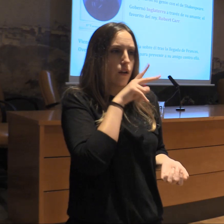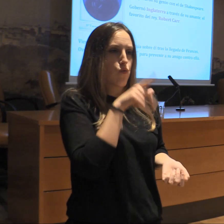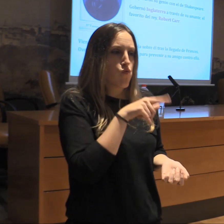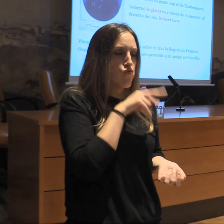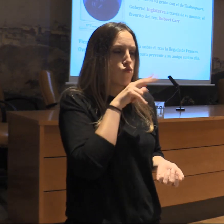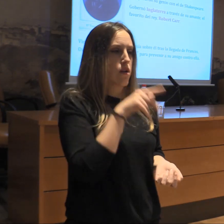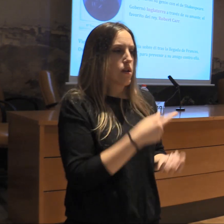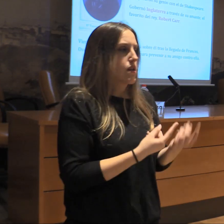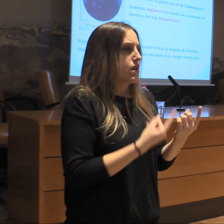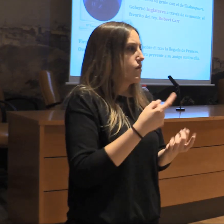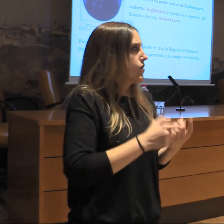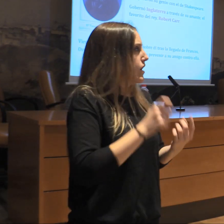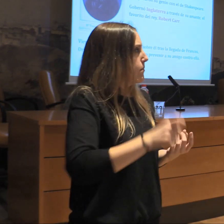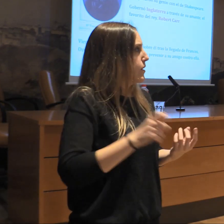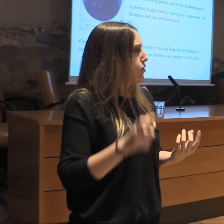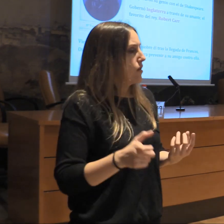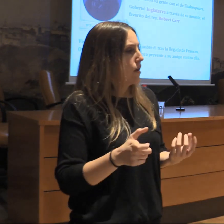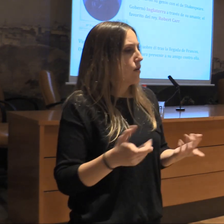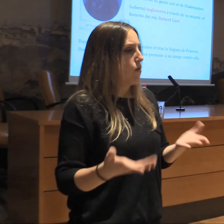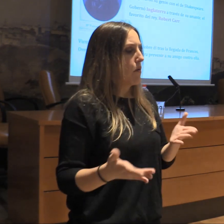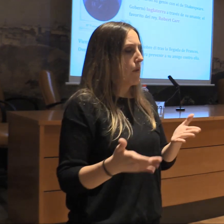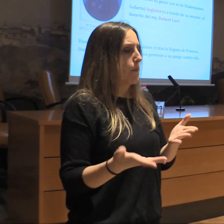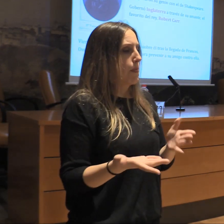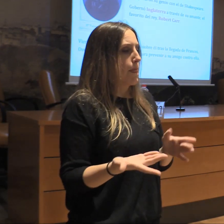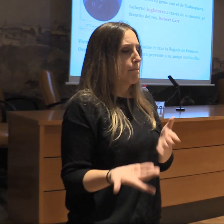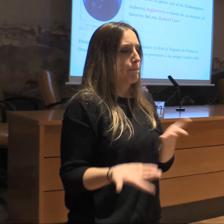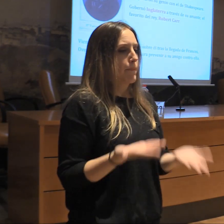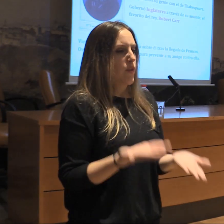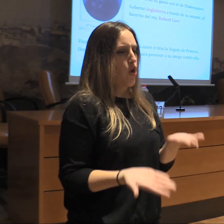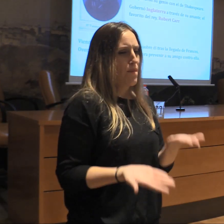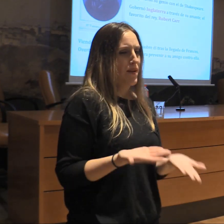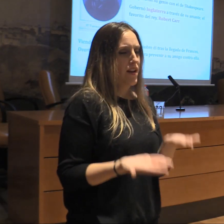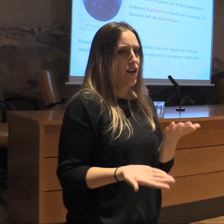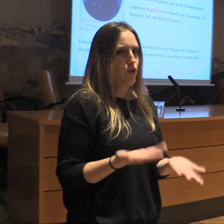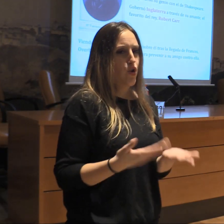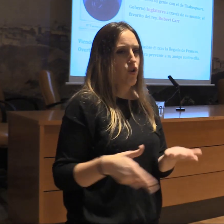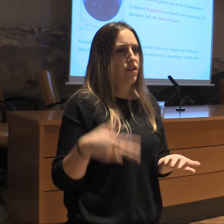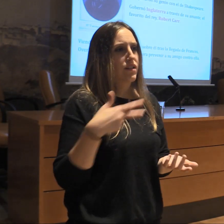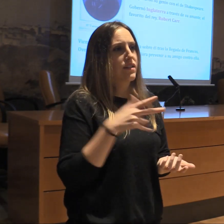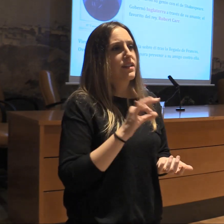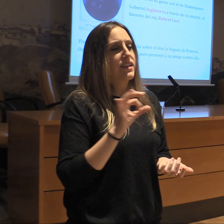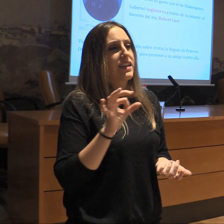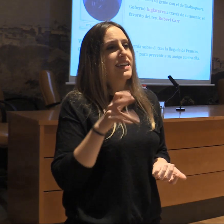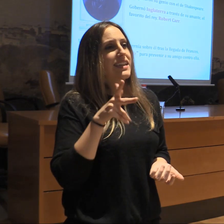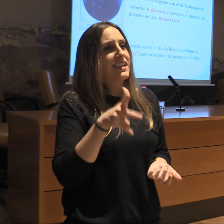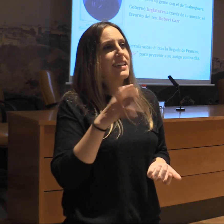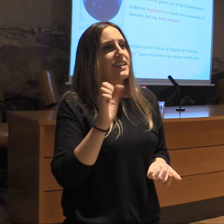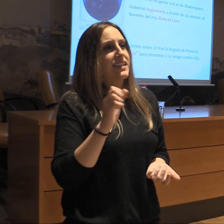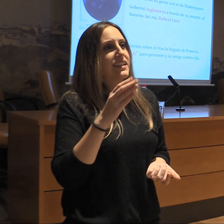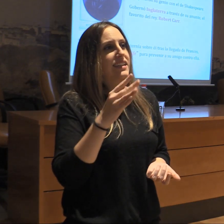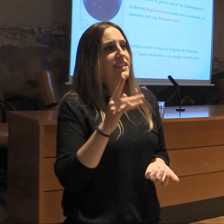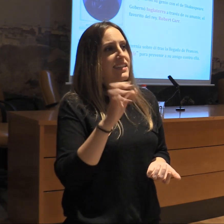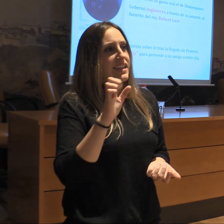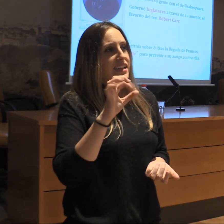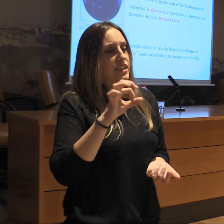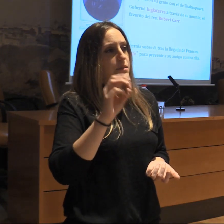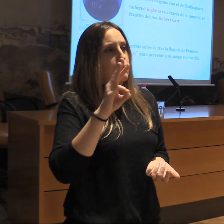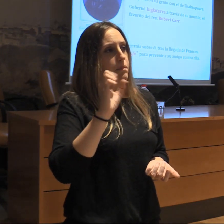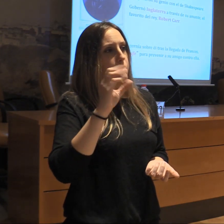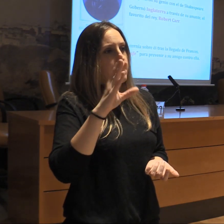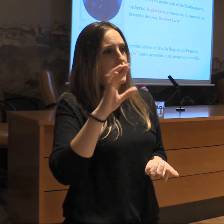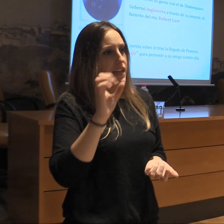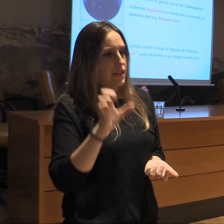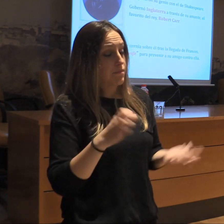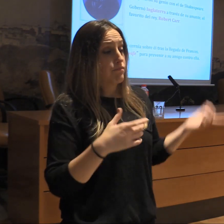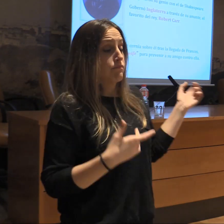llegaron incluso a comparar con William Shakespeare. Era admirado y odiado a partes iguales